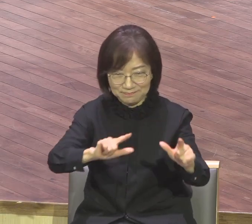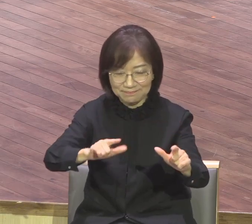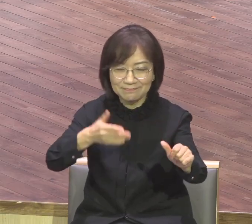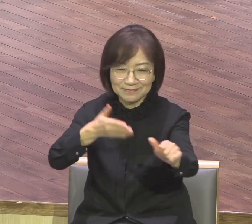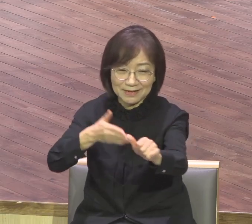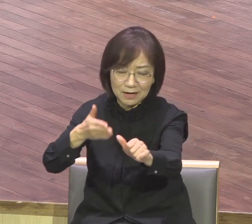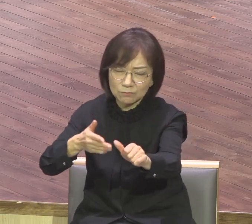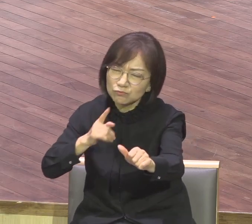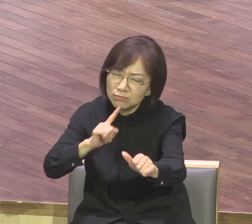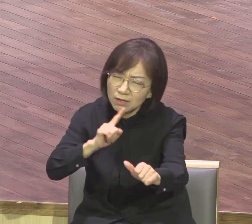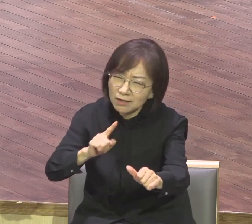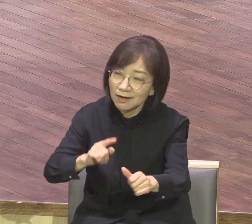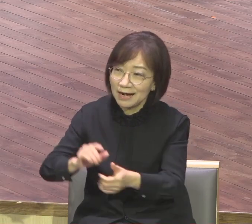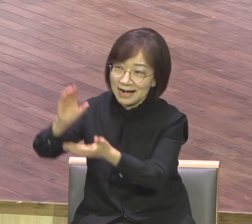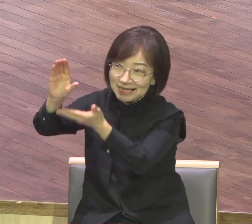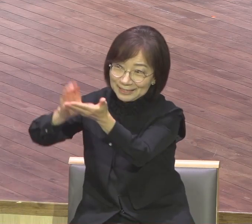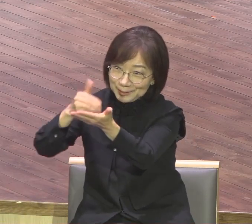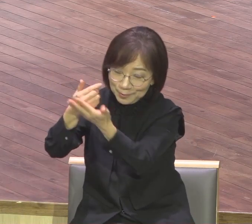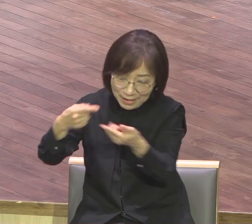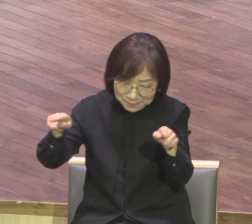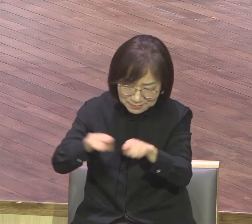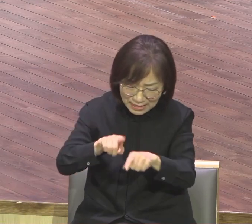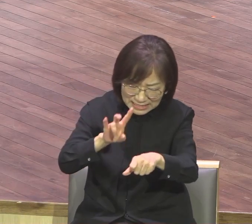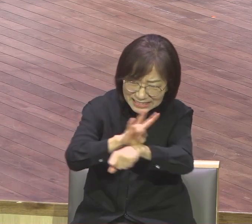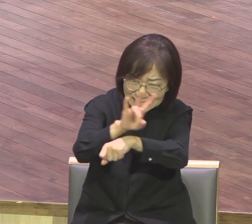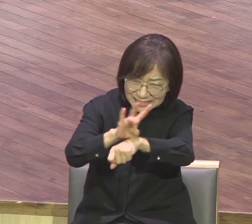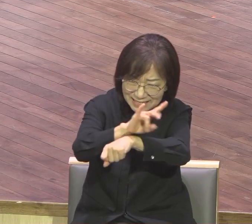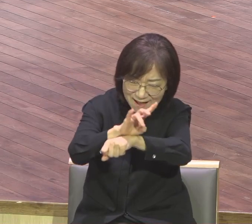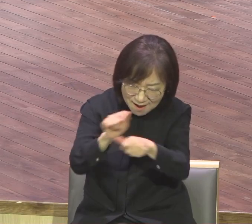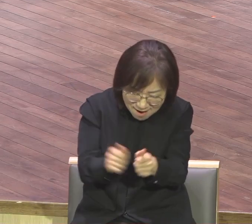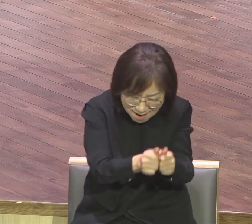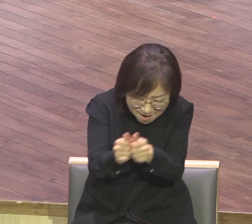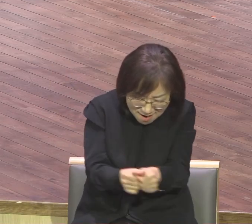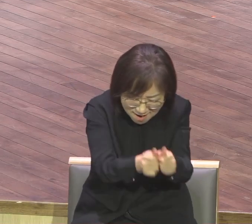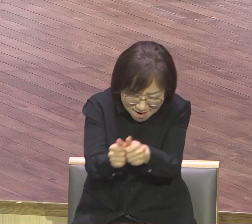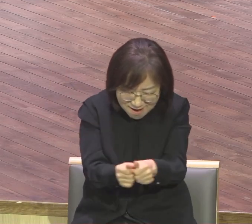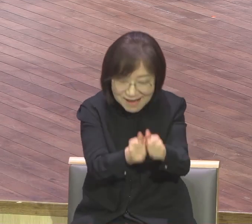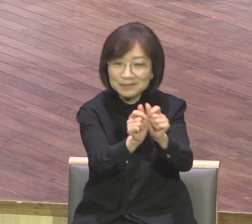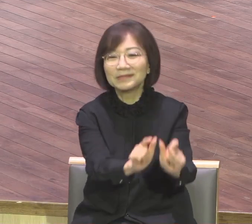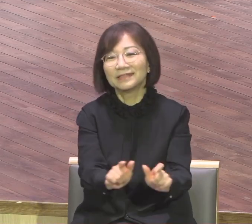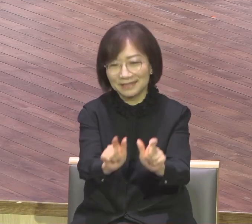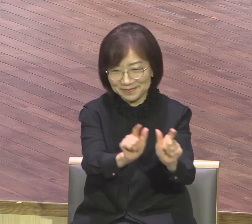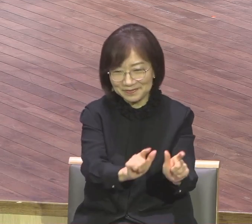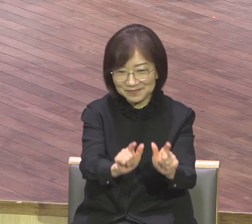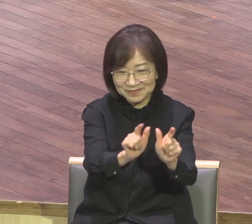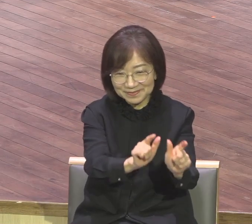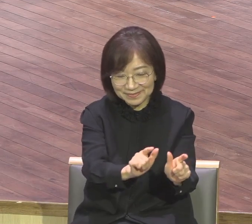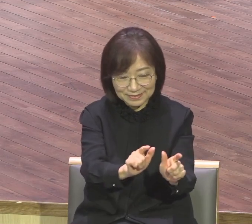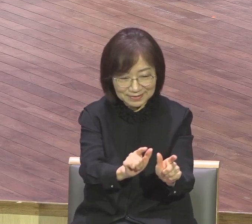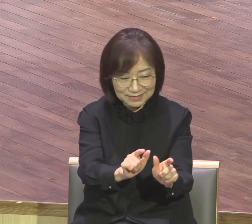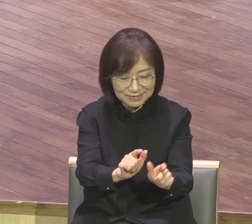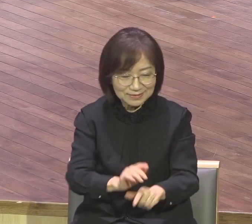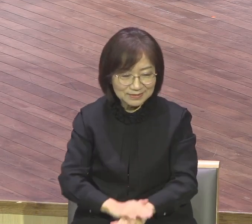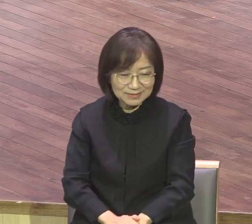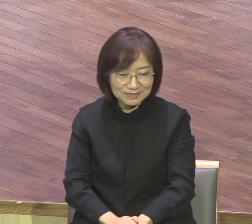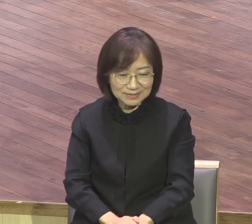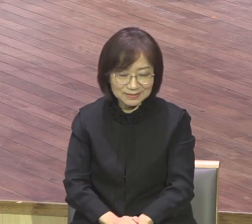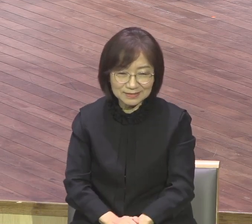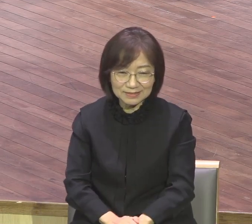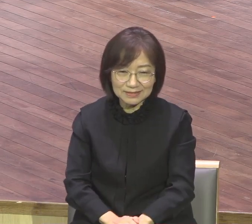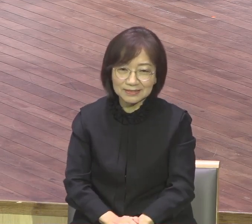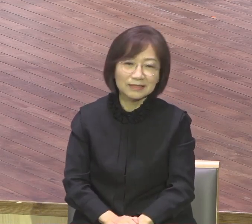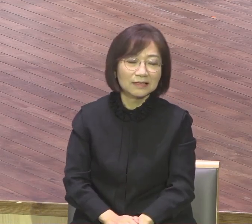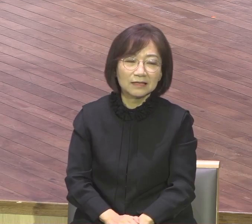24시 그리스도와 함께 동행하는 삶. Esta vida quiere decir estar 24 horas con Jesucristo. 그리스도 안에